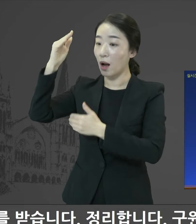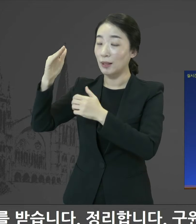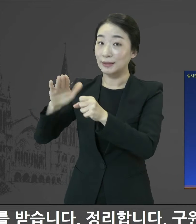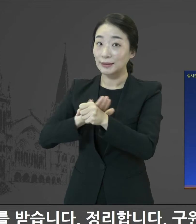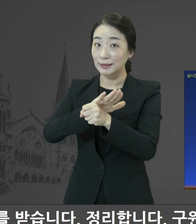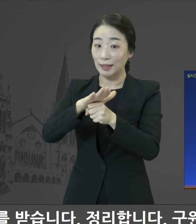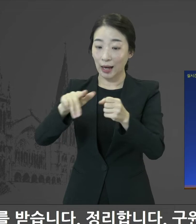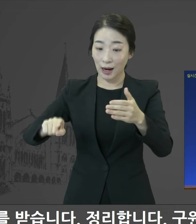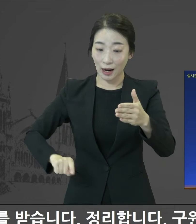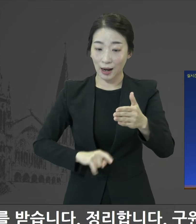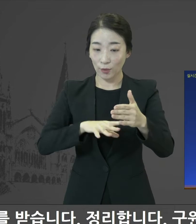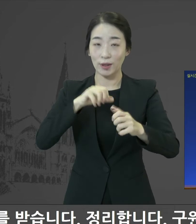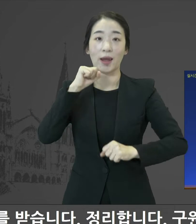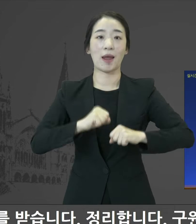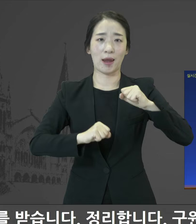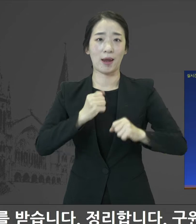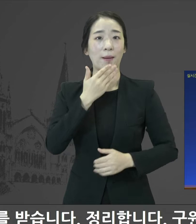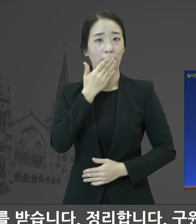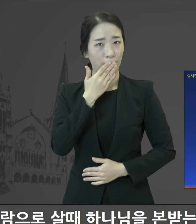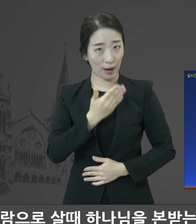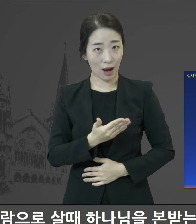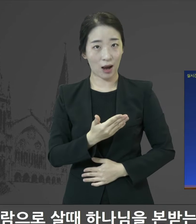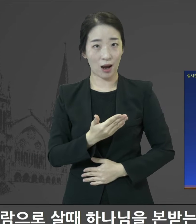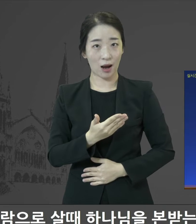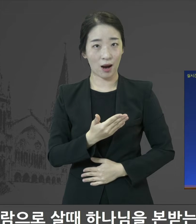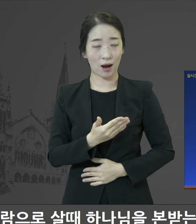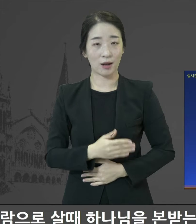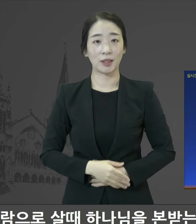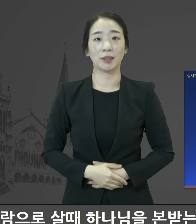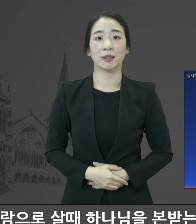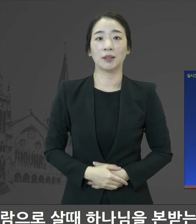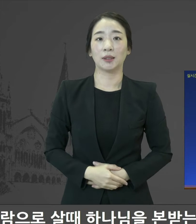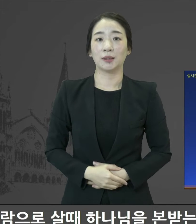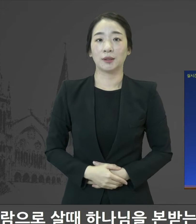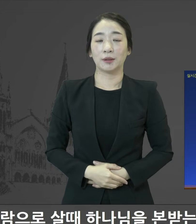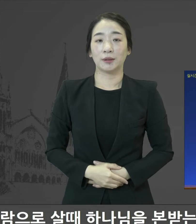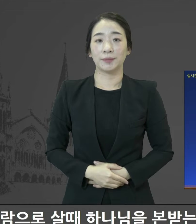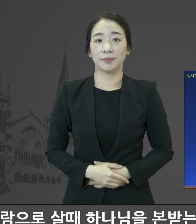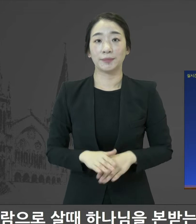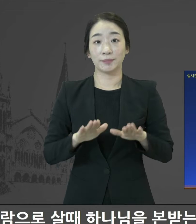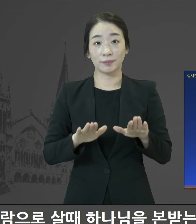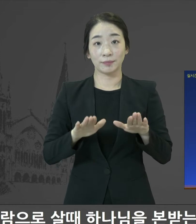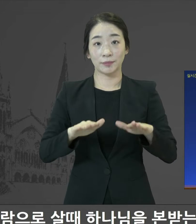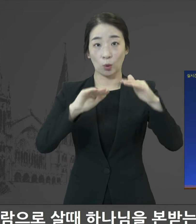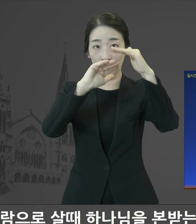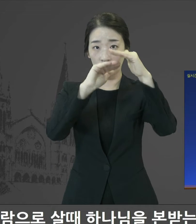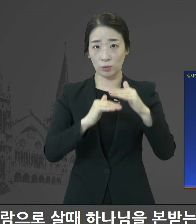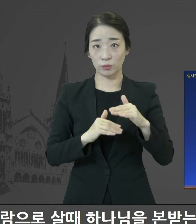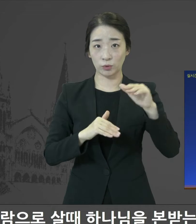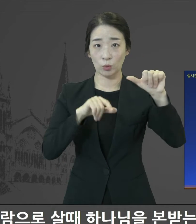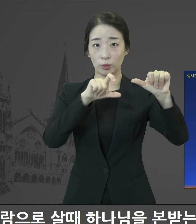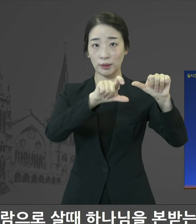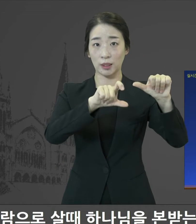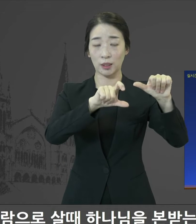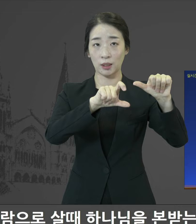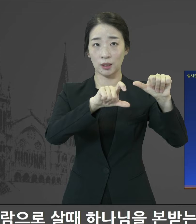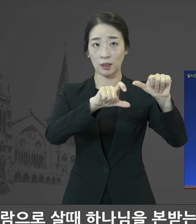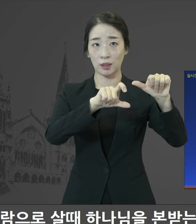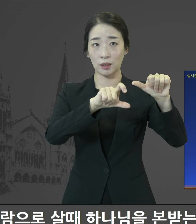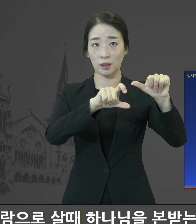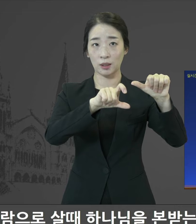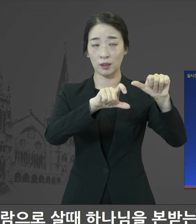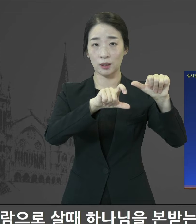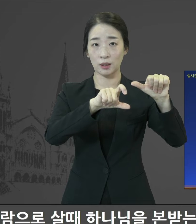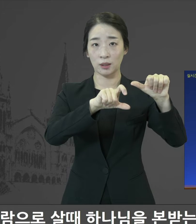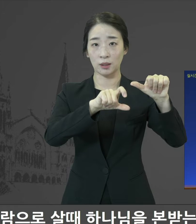겁니다. 오늘 본문 앞에서 다룬, 다시 이제 본문으로 돌아보면 에베소서 4장 25절부터 32절